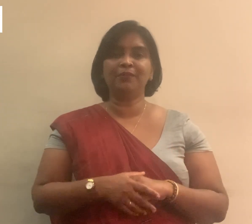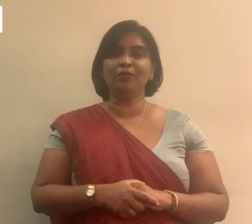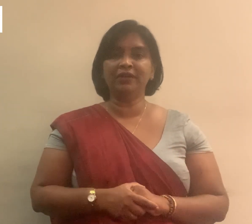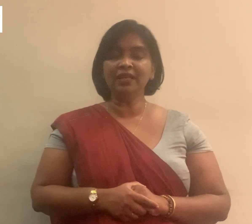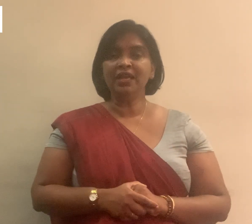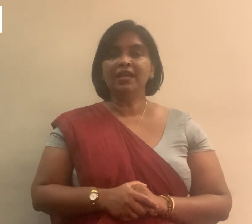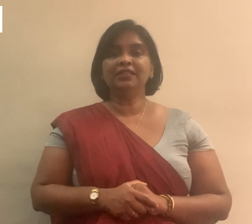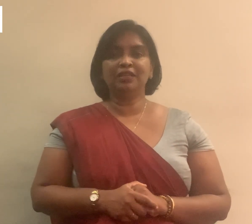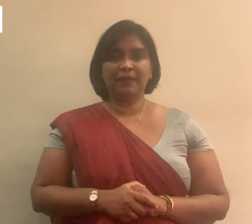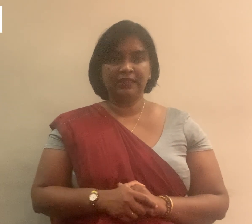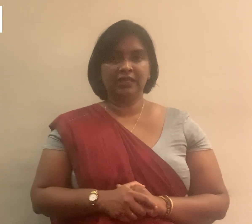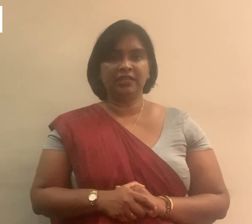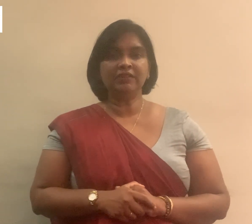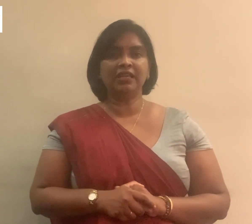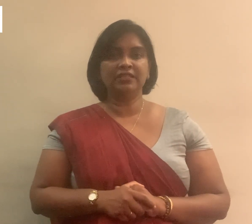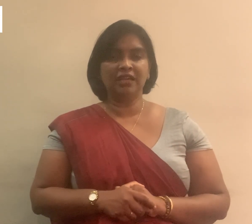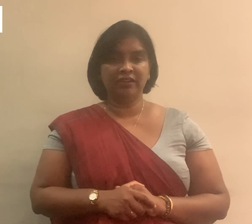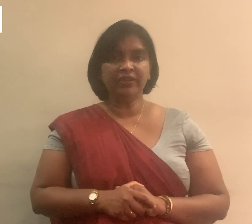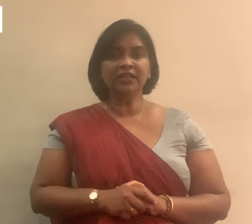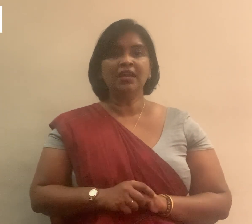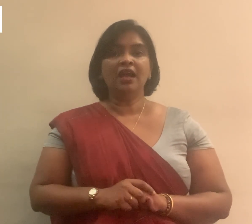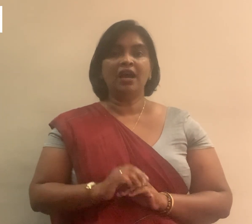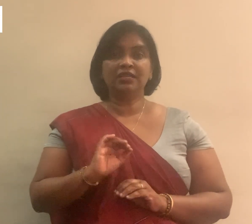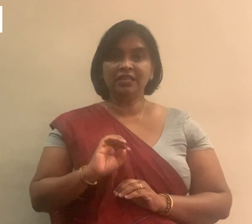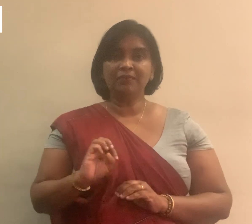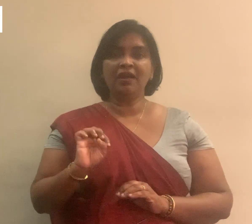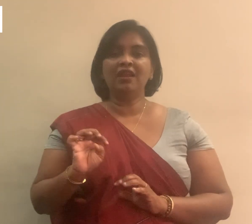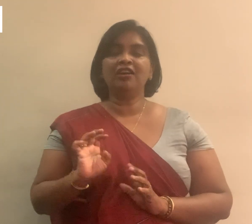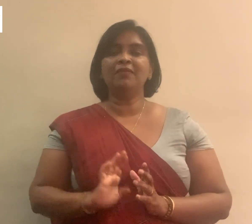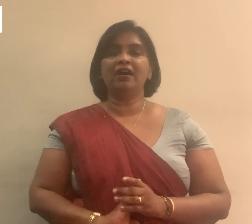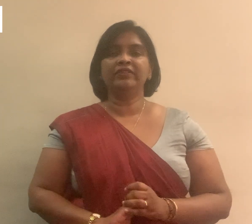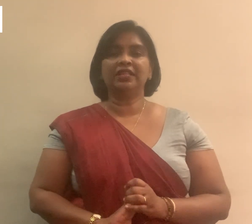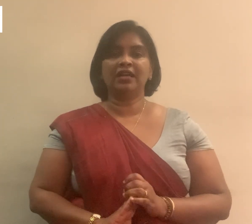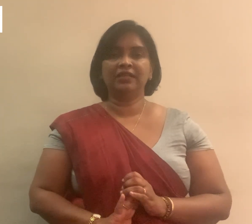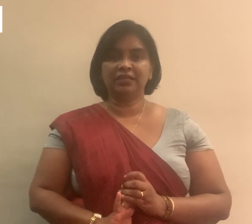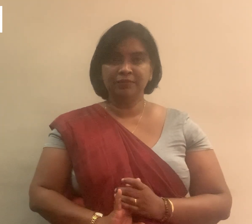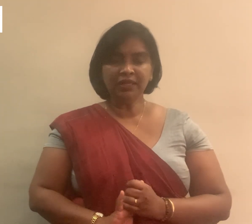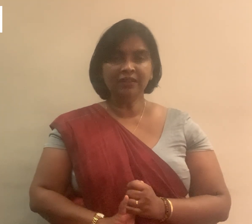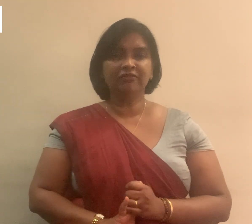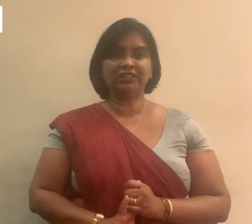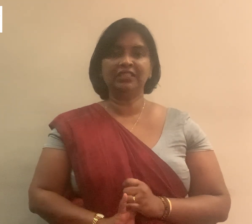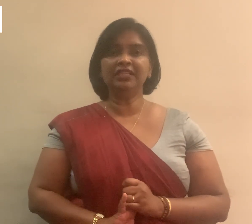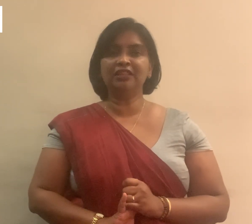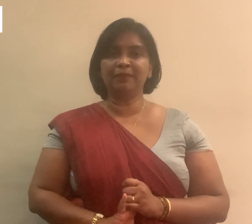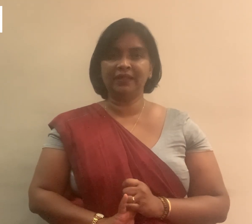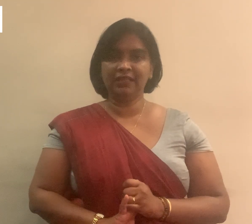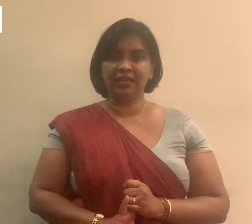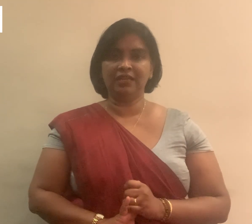ඔබට ඉදිරිපත් කරනවා සංඥාවෙන් අක්ෂර මාලාව භාවිතා කරමින් වචන ඉදිරිපත් කරන්න. ඒ